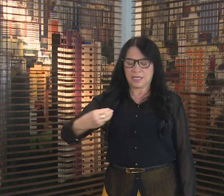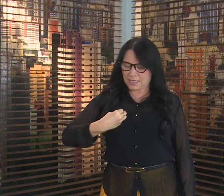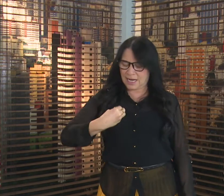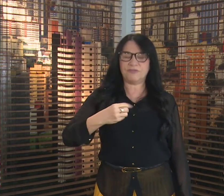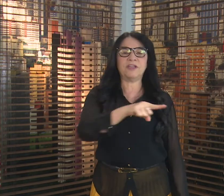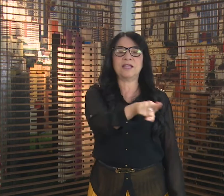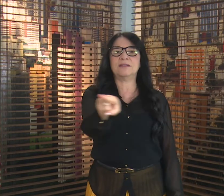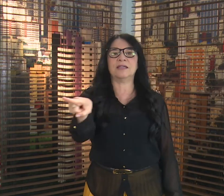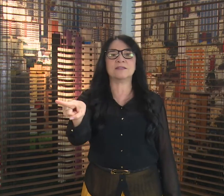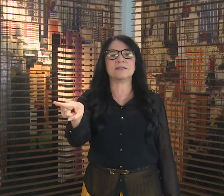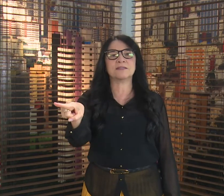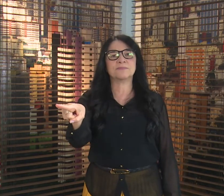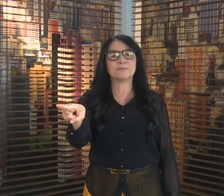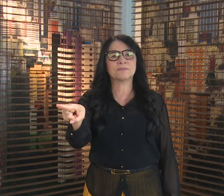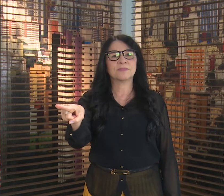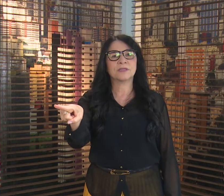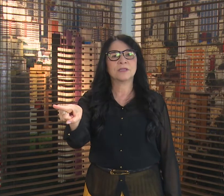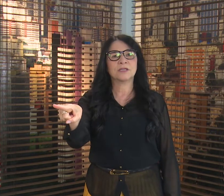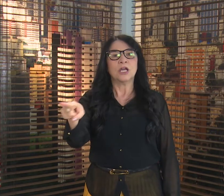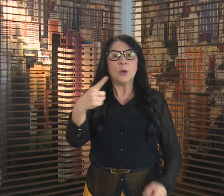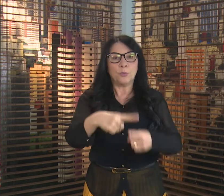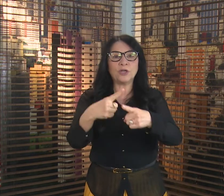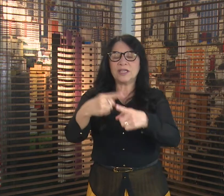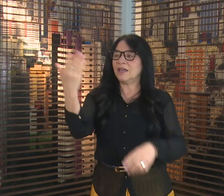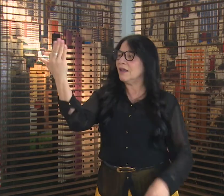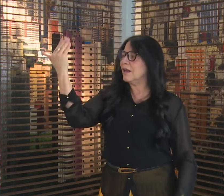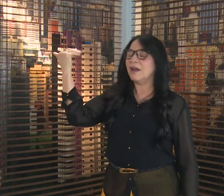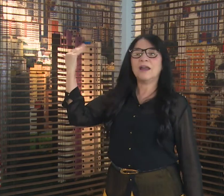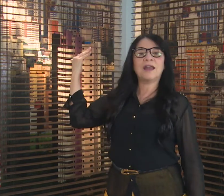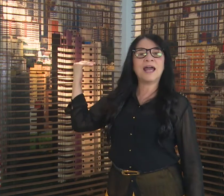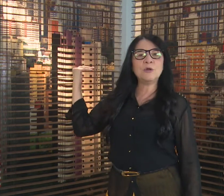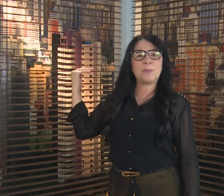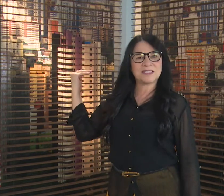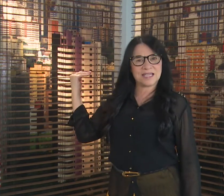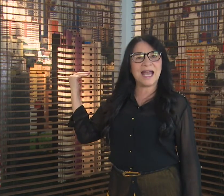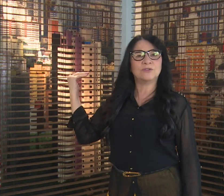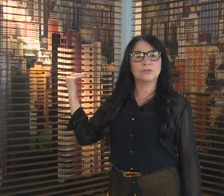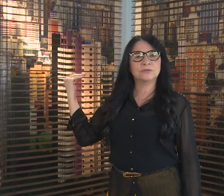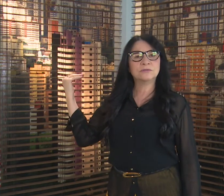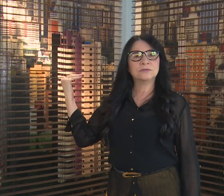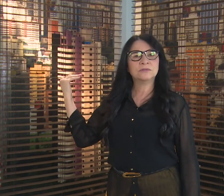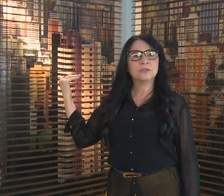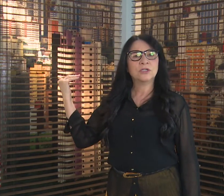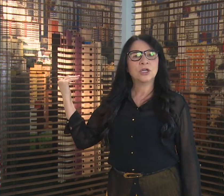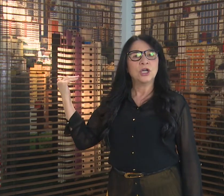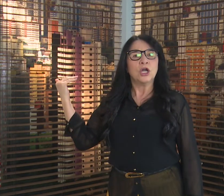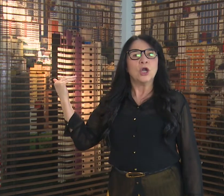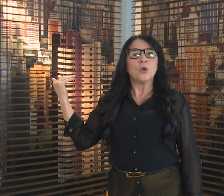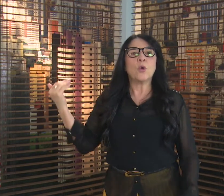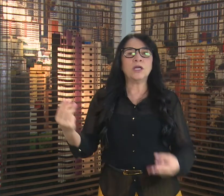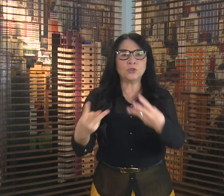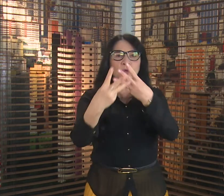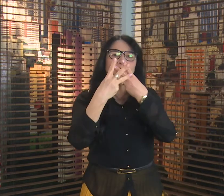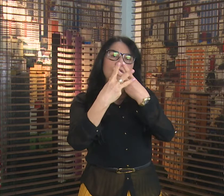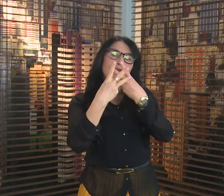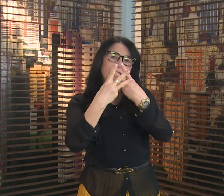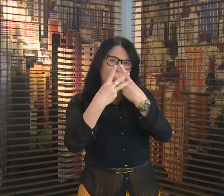na vida deles. Porque lá no passado, quando os